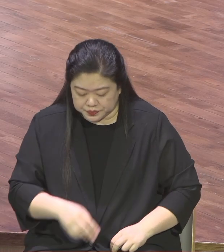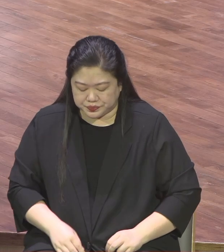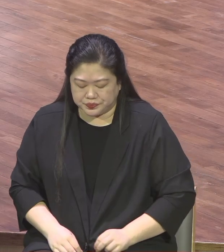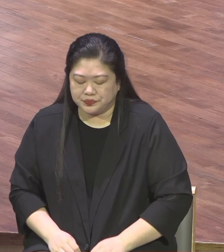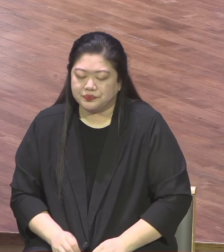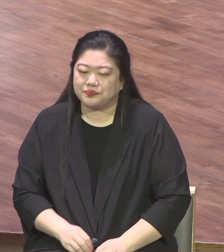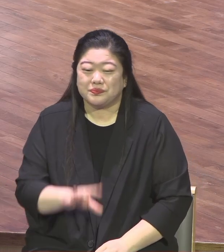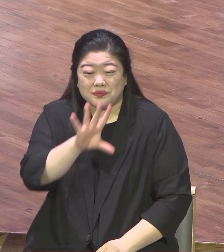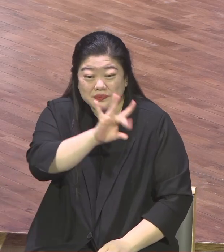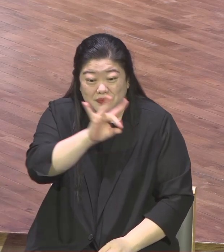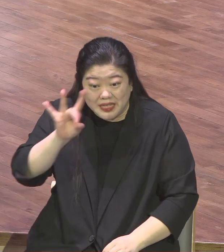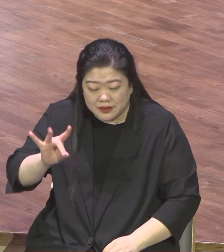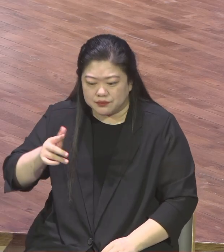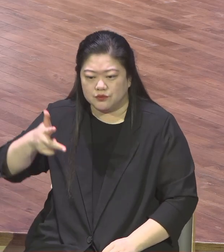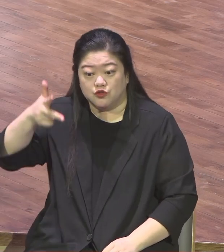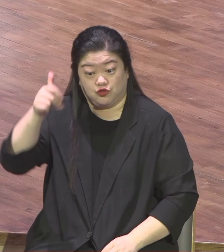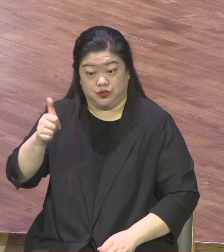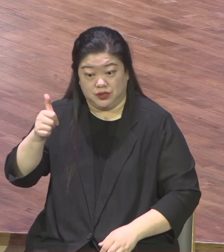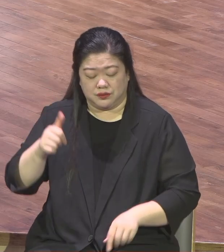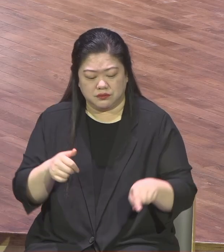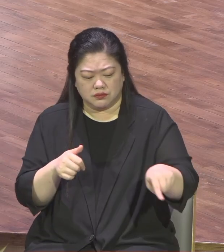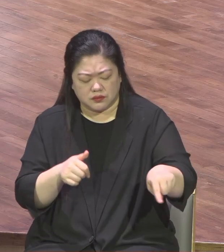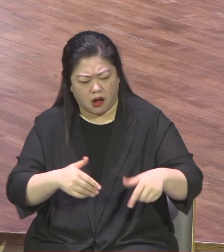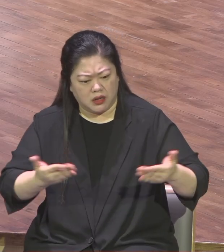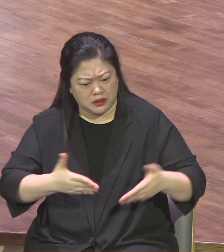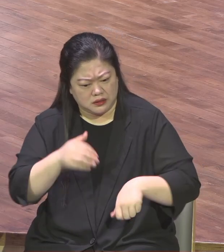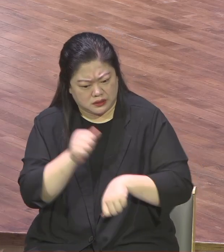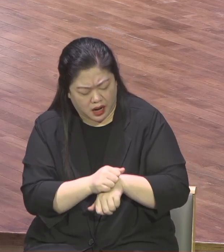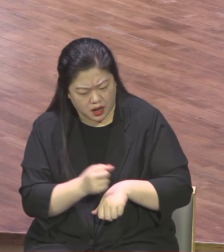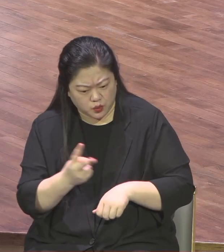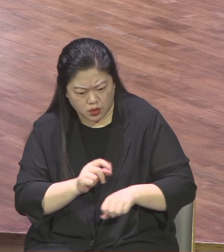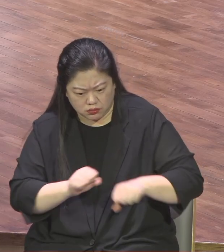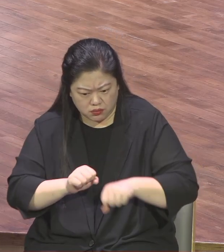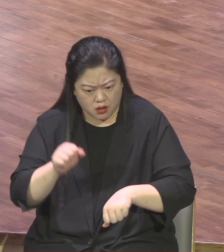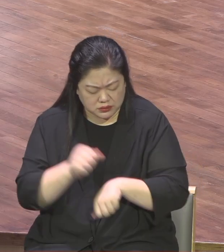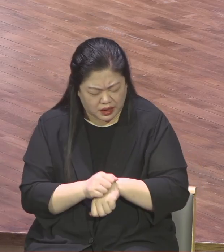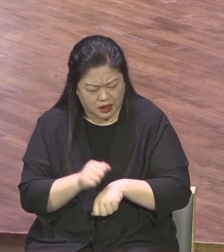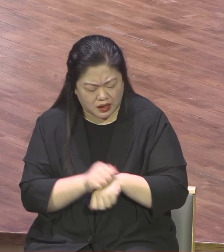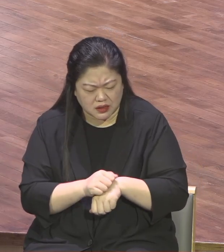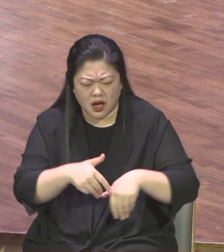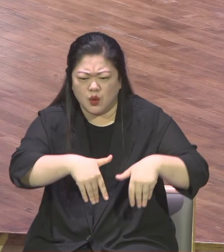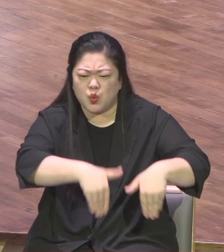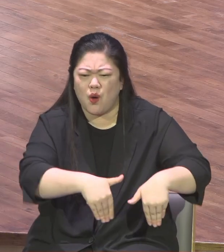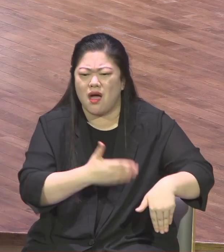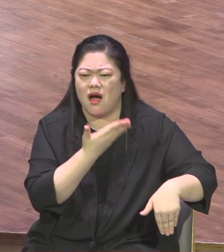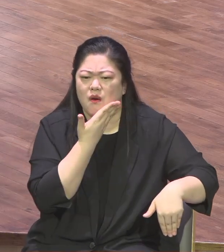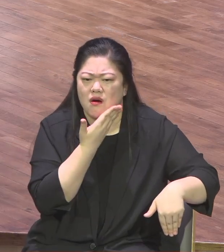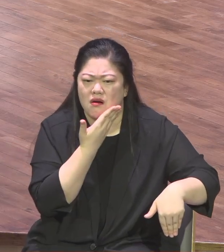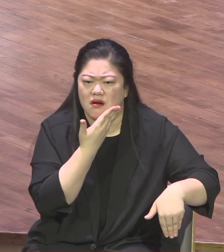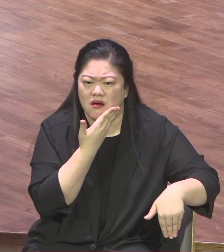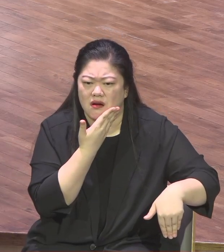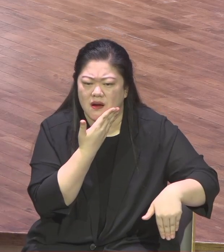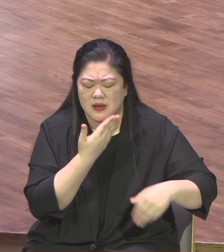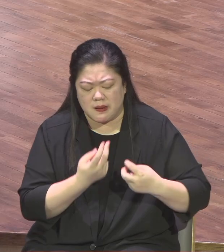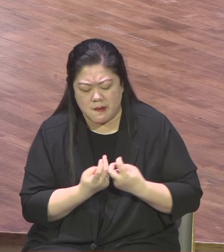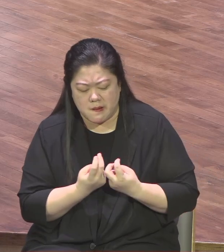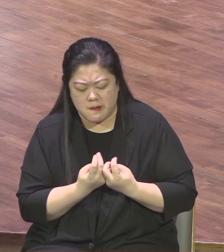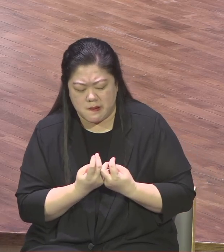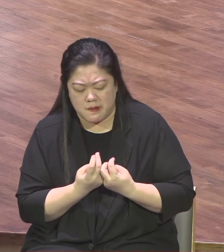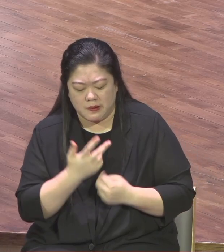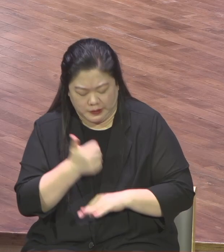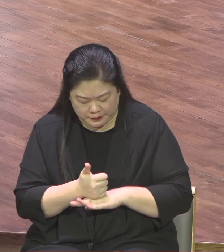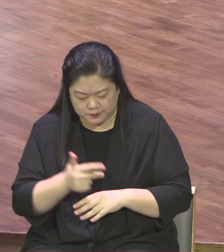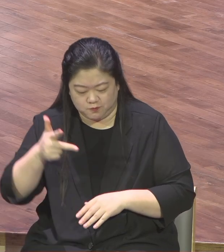치르고 주면서 너는 이제부터 노예도 하지 말고 누구에 속하지 말고 네 마음대로 살아 자유인으로